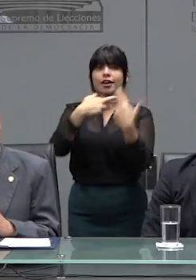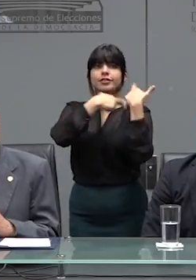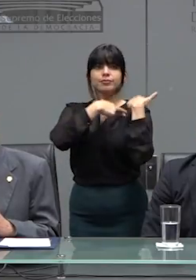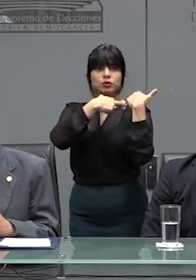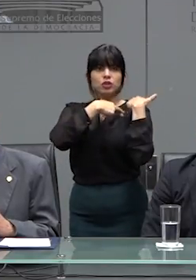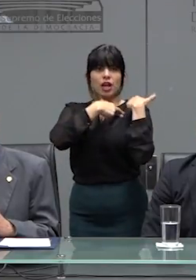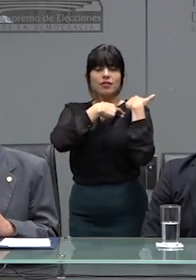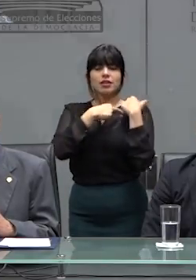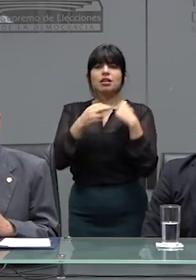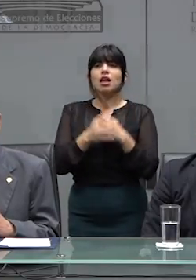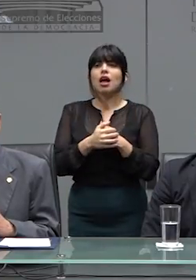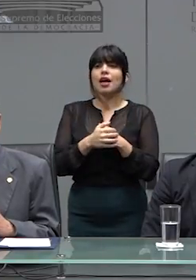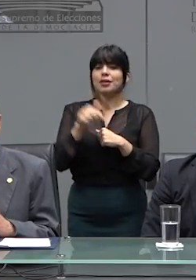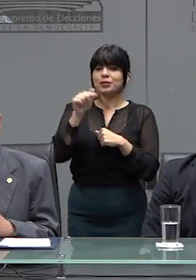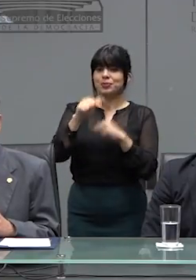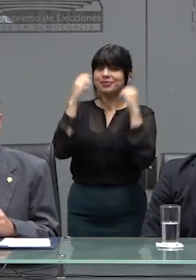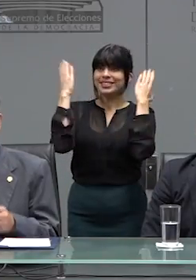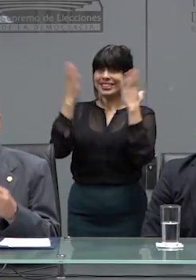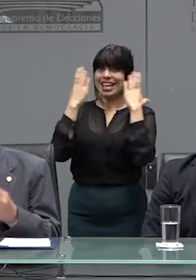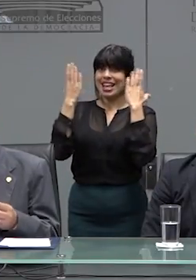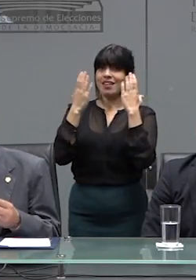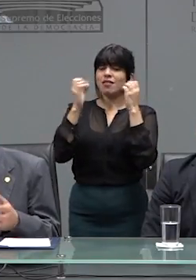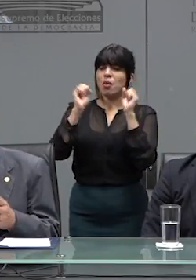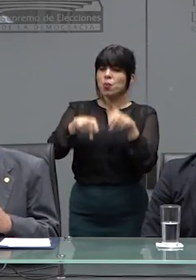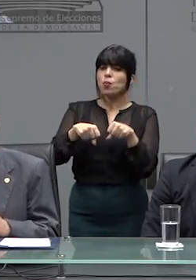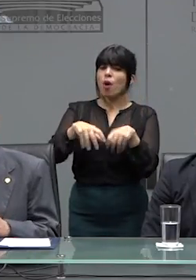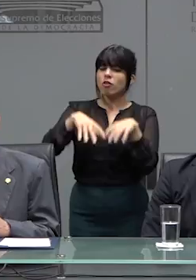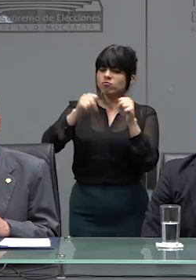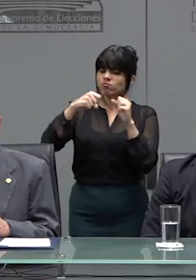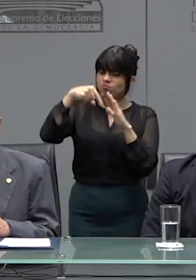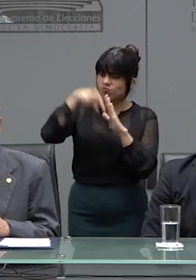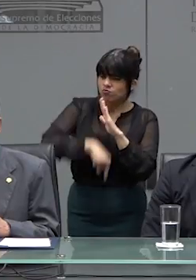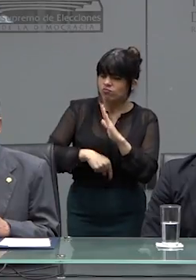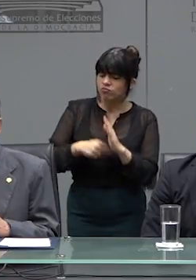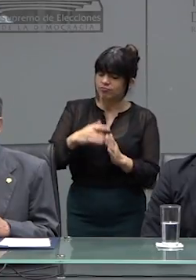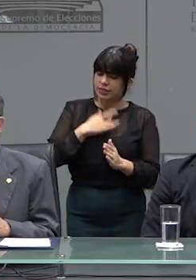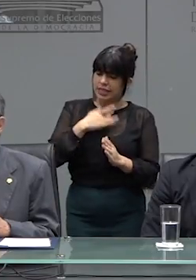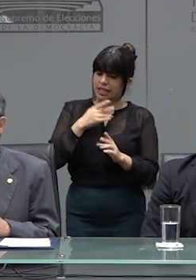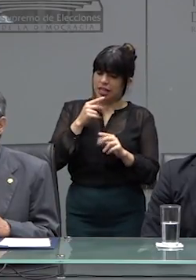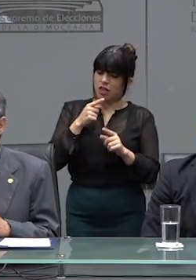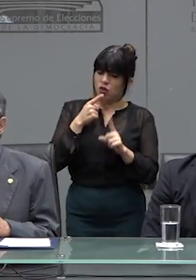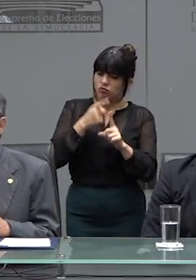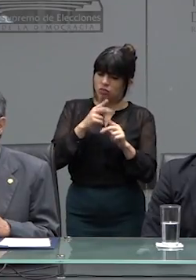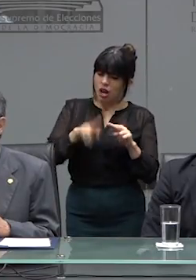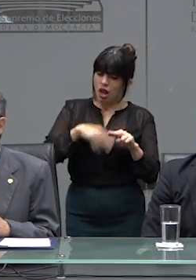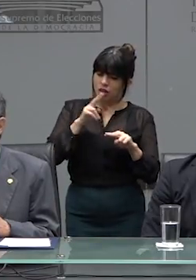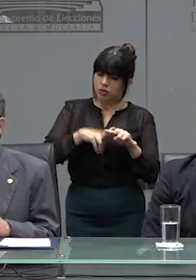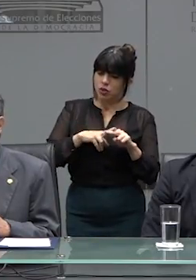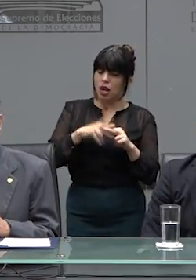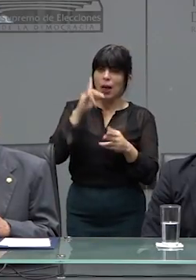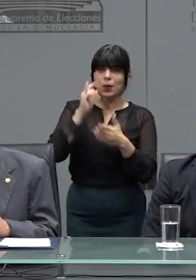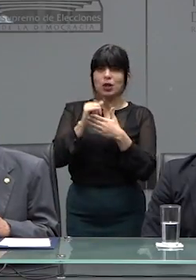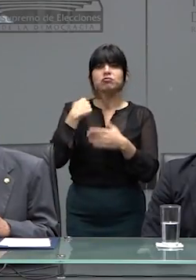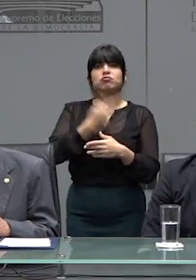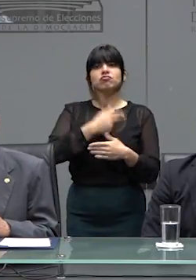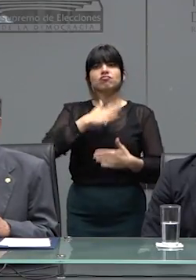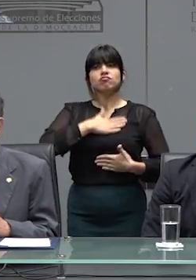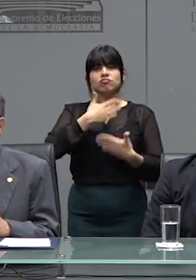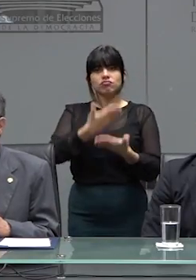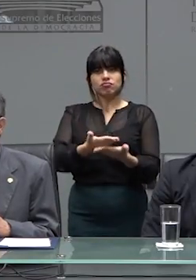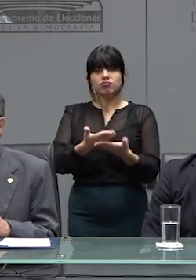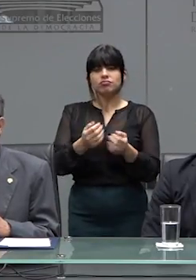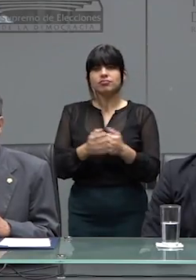responsabilidad de que esta celebración tenga un profundo sentido nacional y en este sentido nos hemos puesto a la